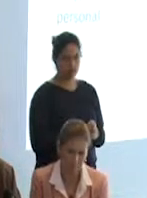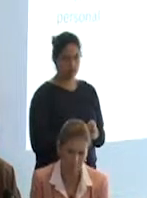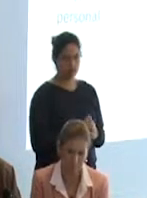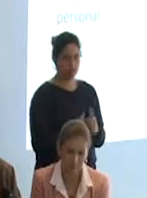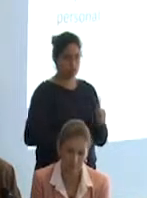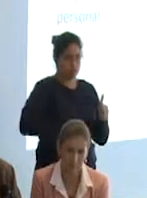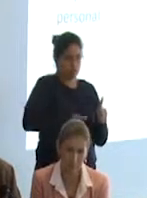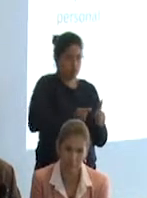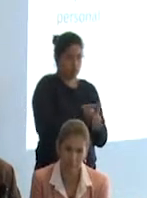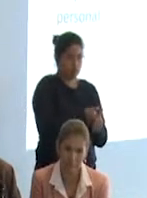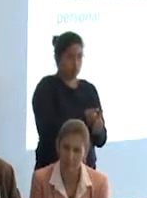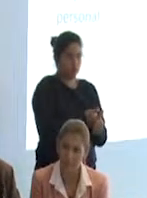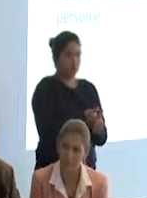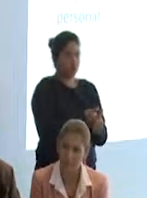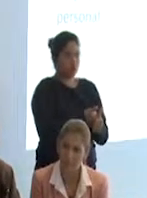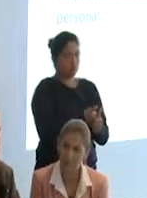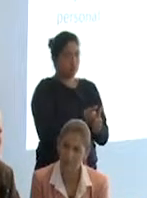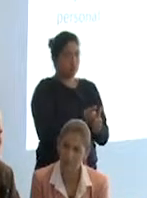Los auxiliares